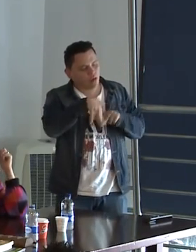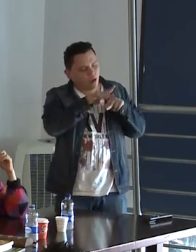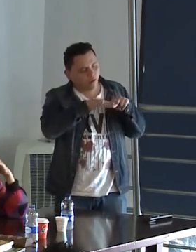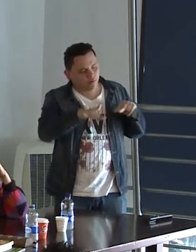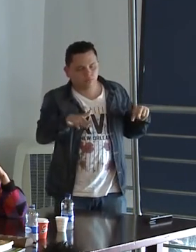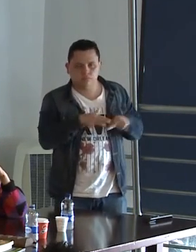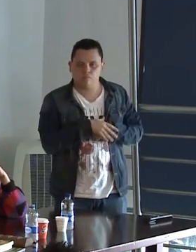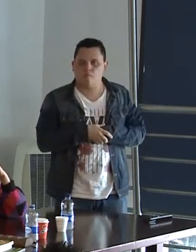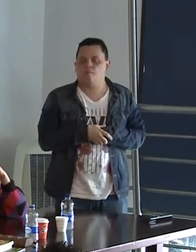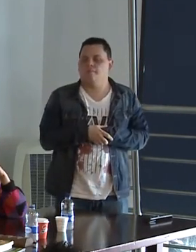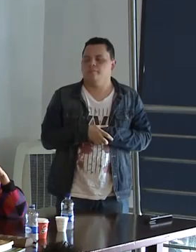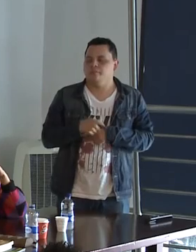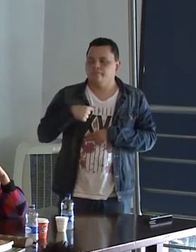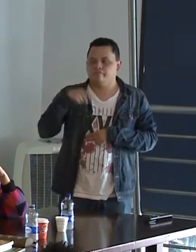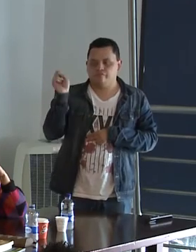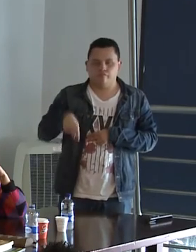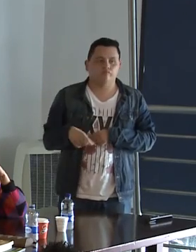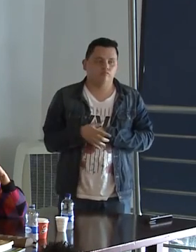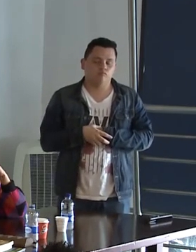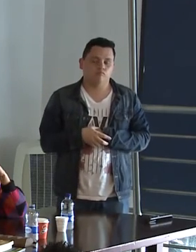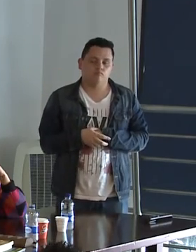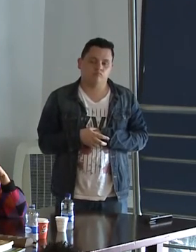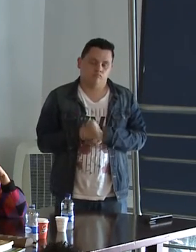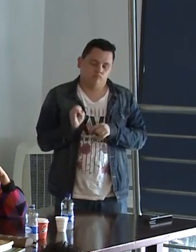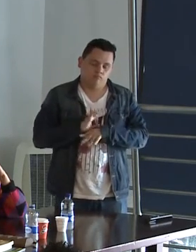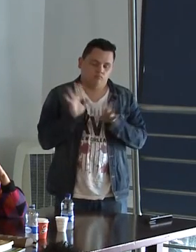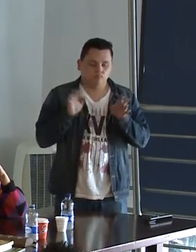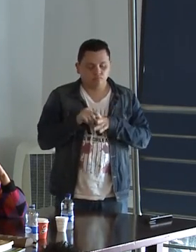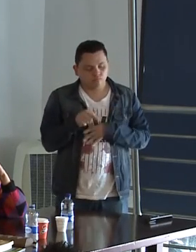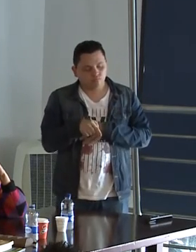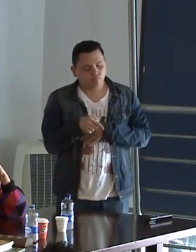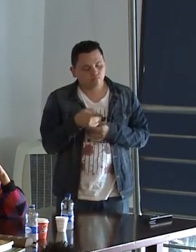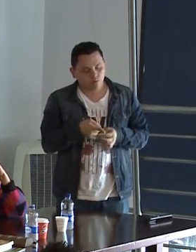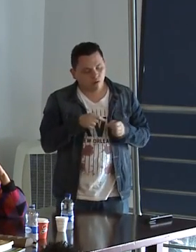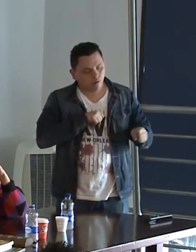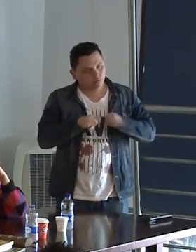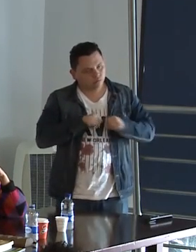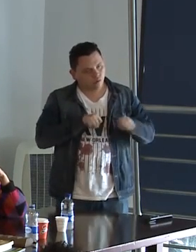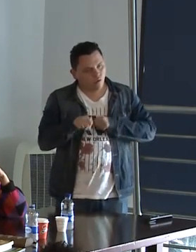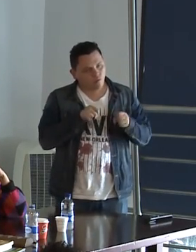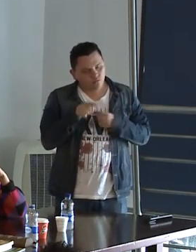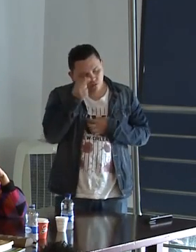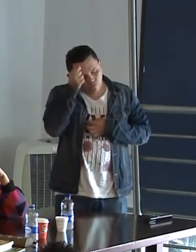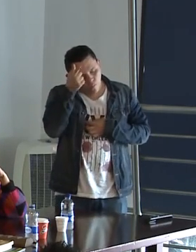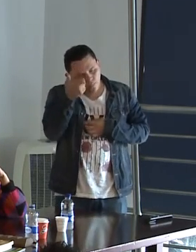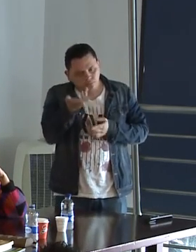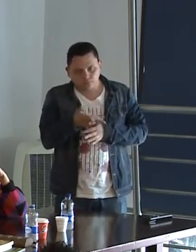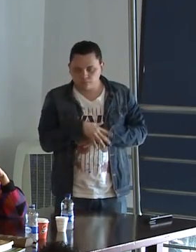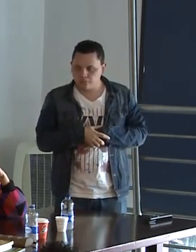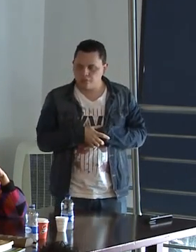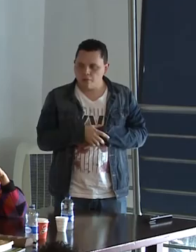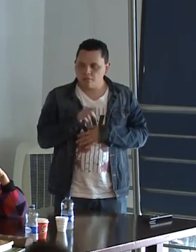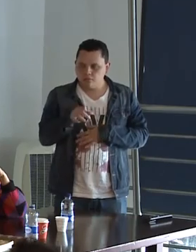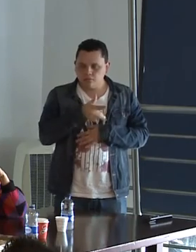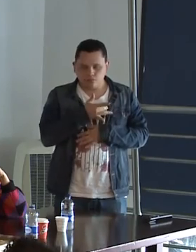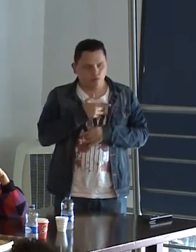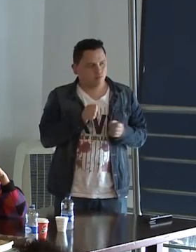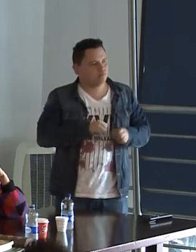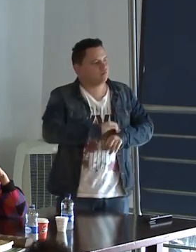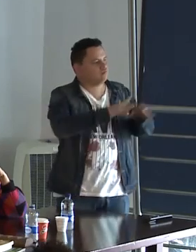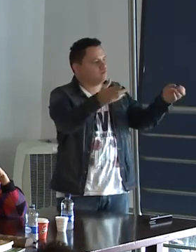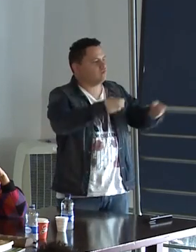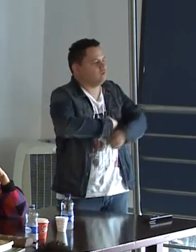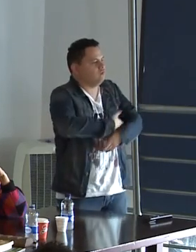Entonces, necesitamos un ejercicio muy fuerte de comprensión, y siento aquí un debate,